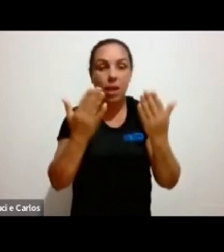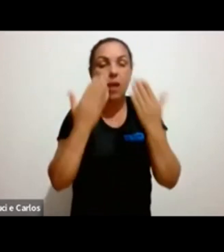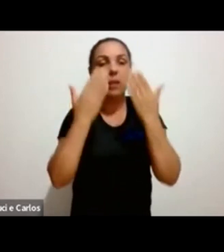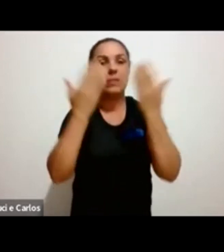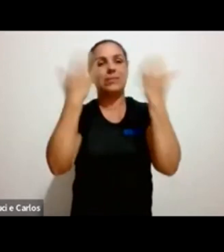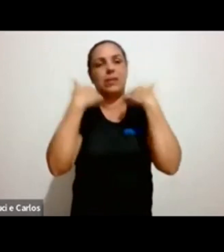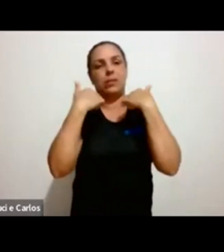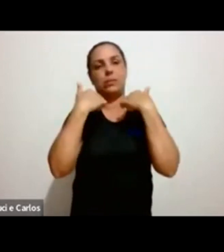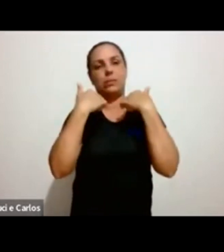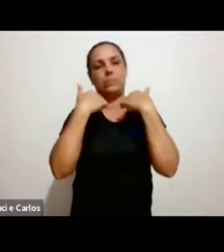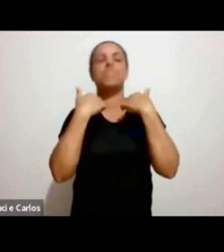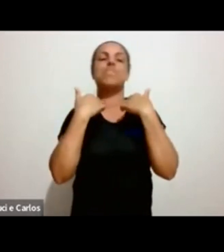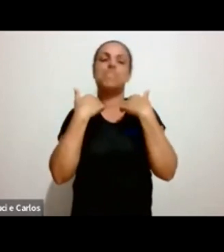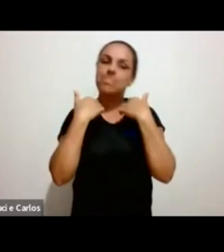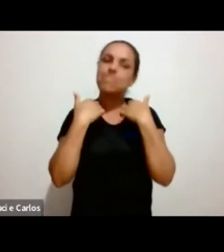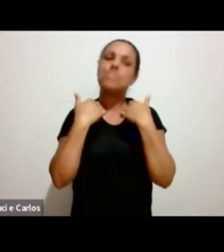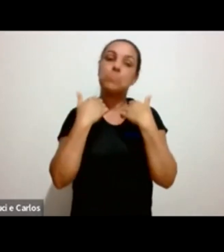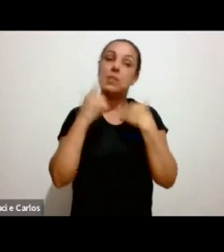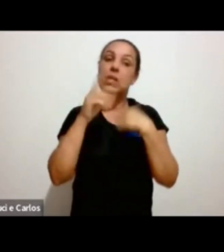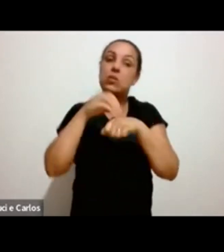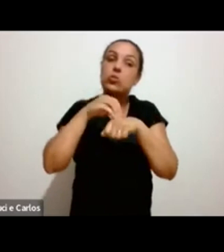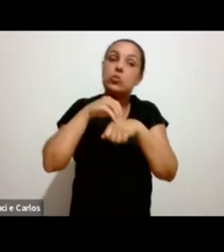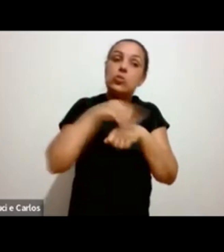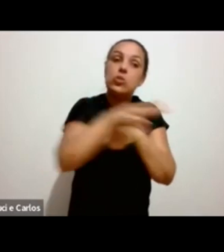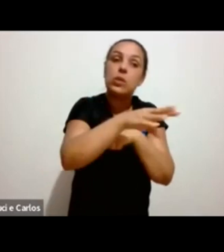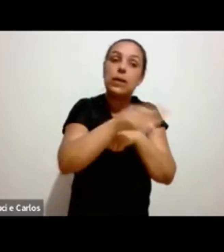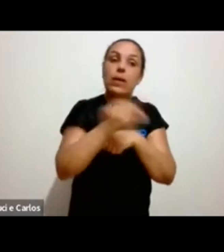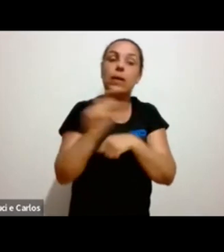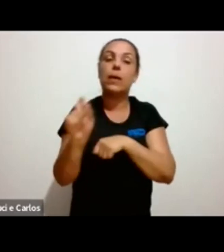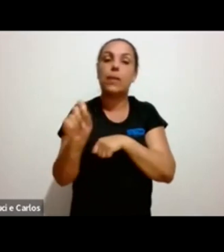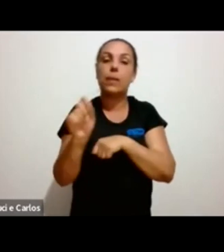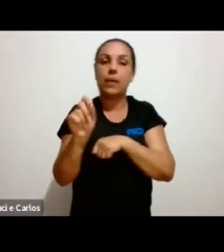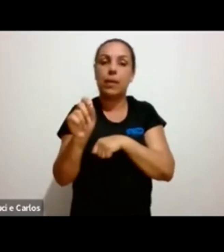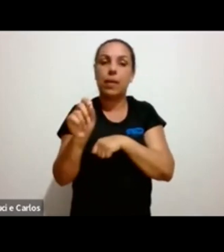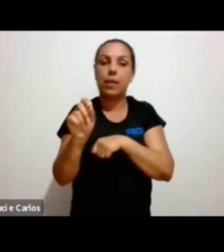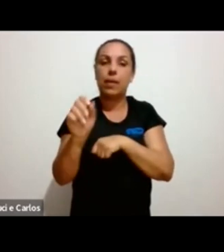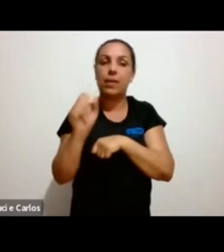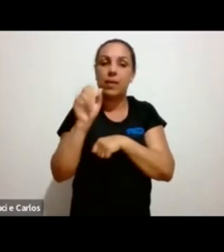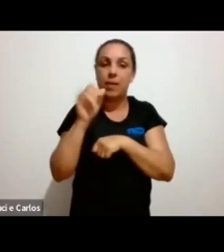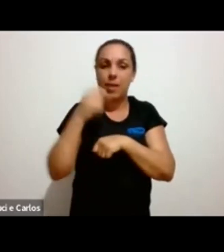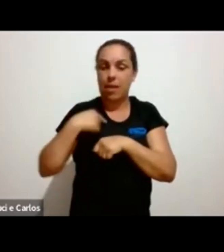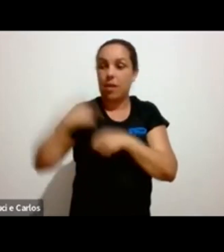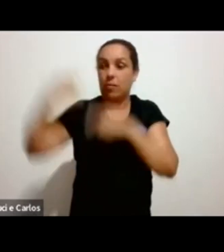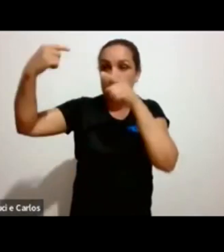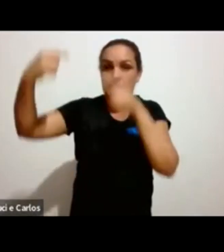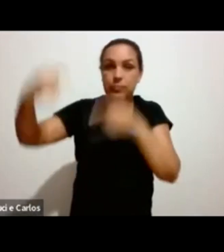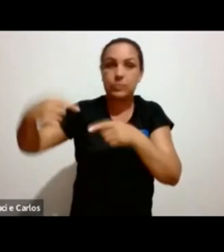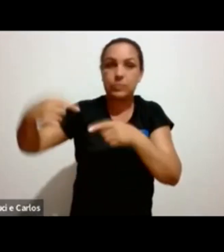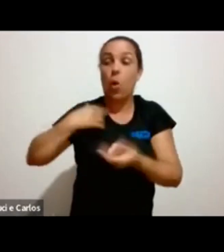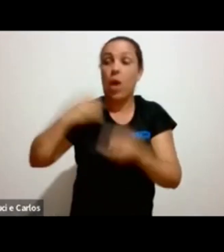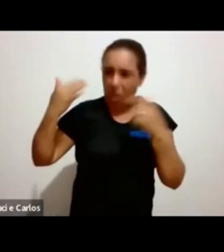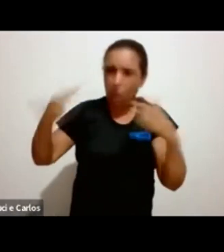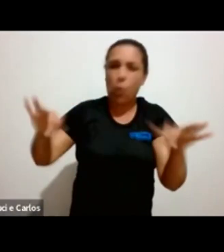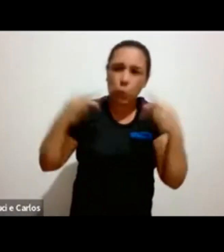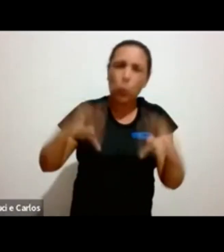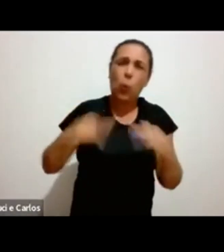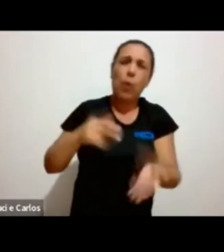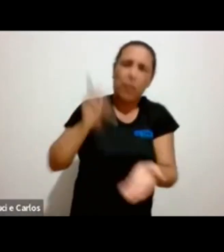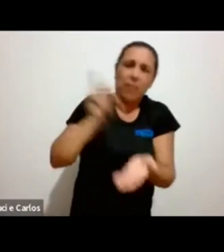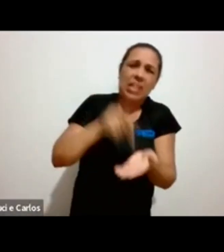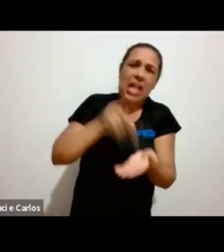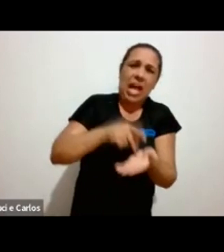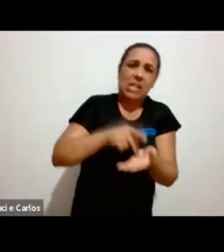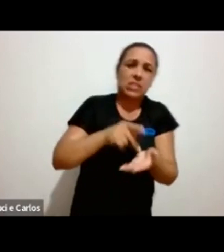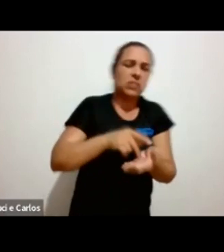aí que sofre de fibromialgia. Nunca discuta se a dor é real ou não. As pessoas com